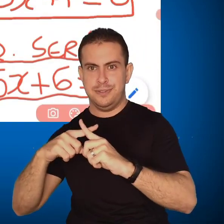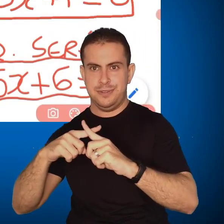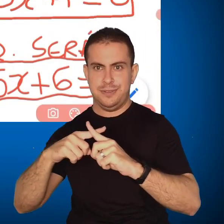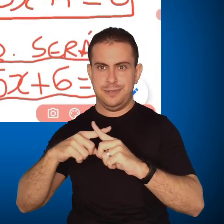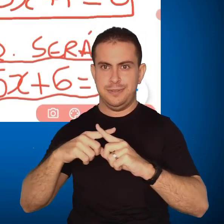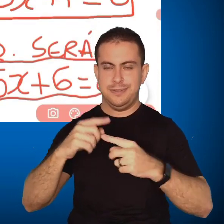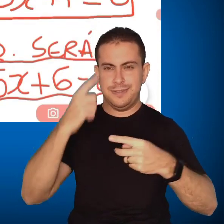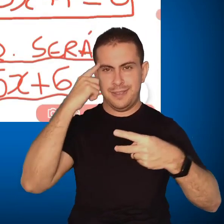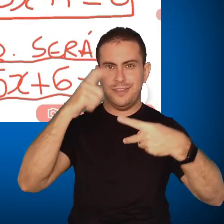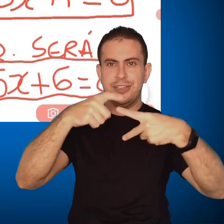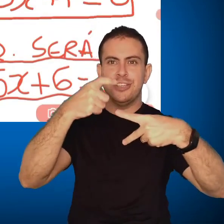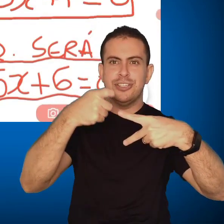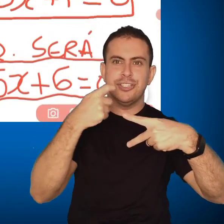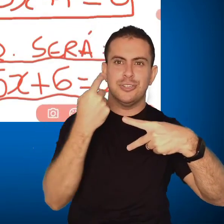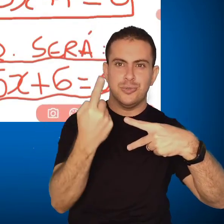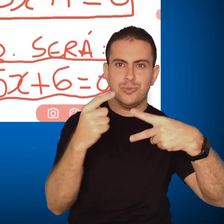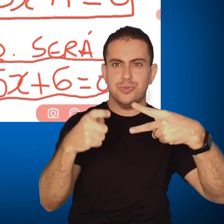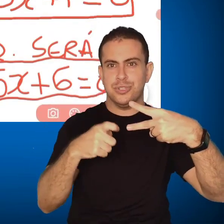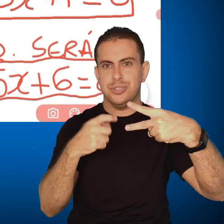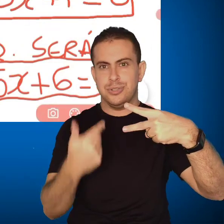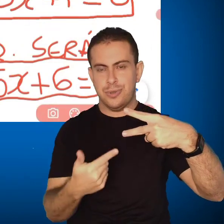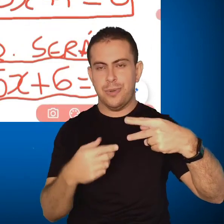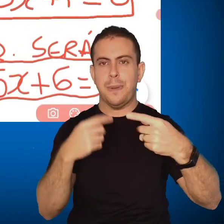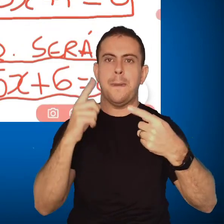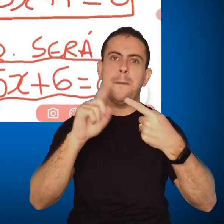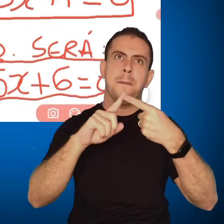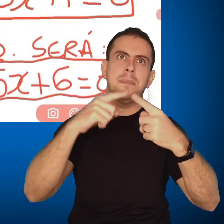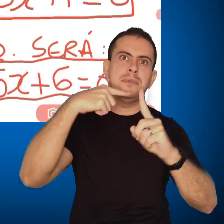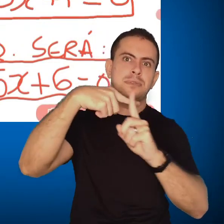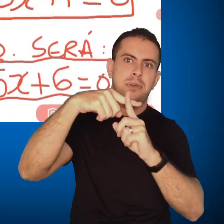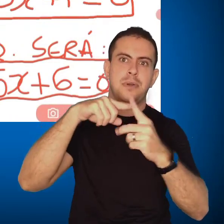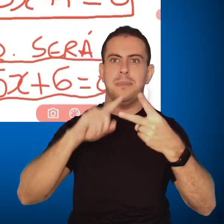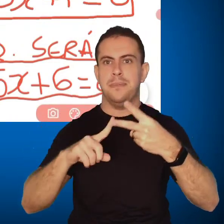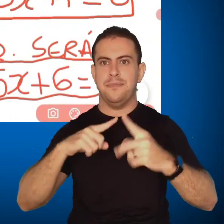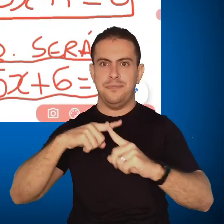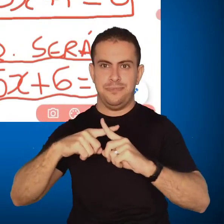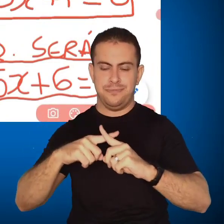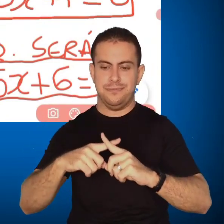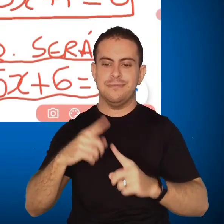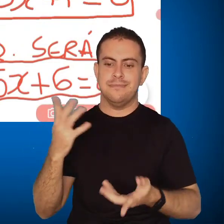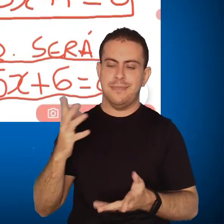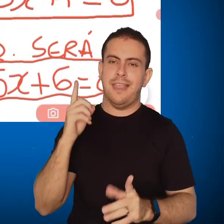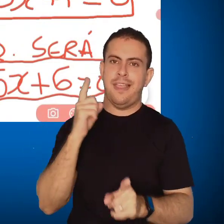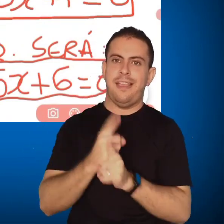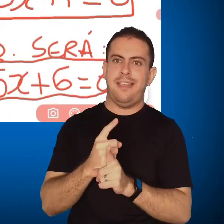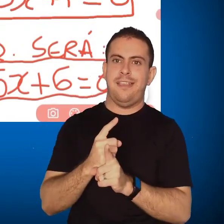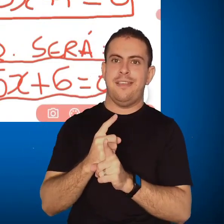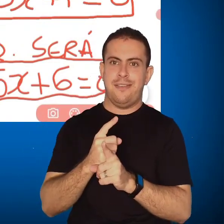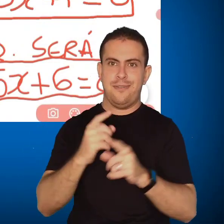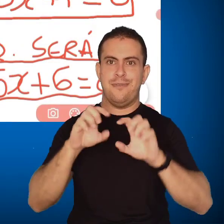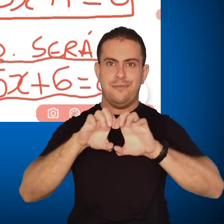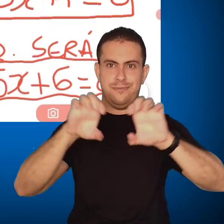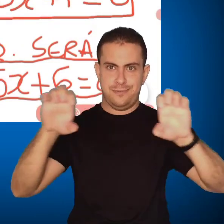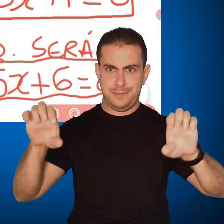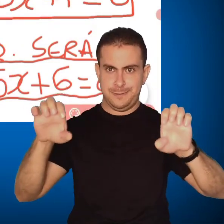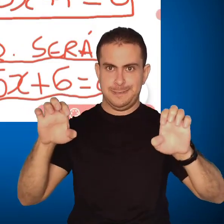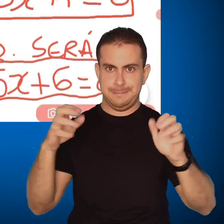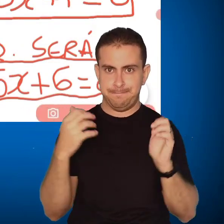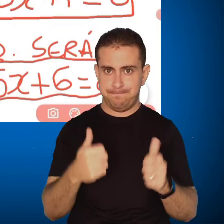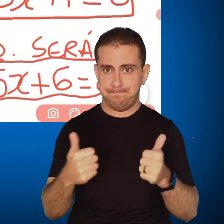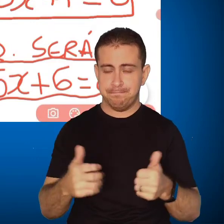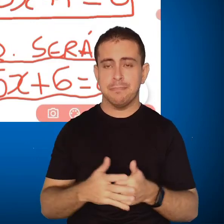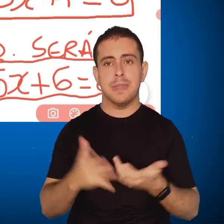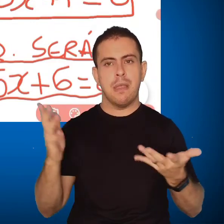igual a zero. Perfeito? É uma maneira de você encontrar a equação de segundo grau conhecendo as raízes desta equação.